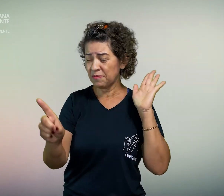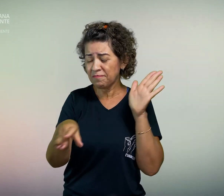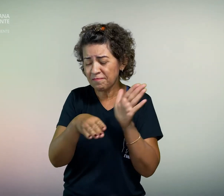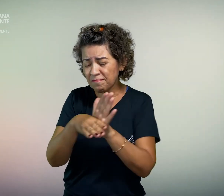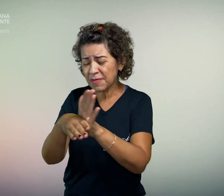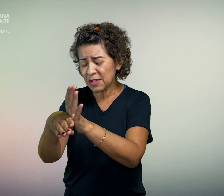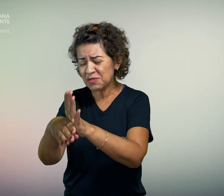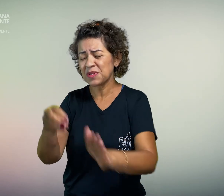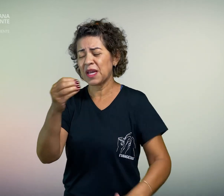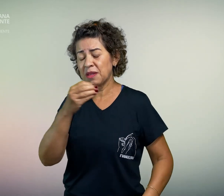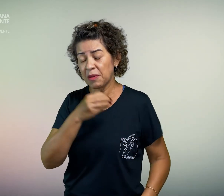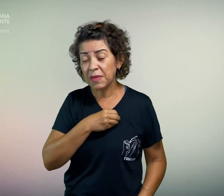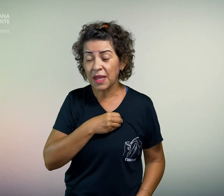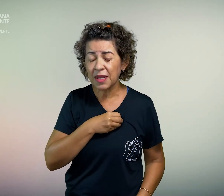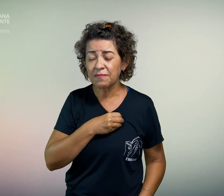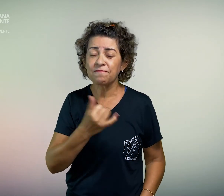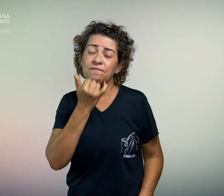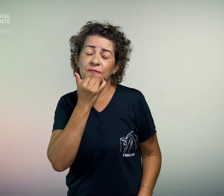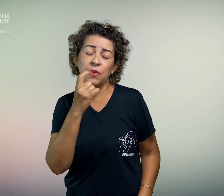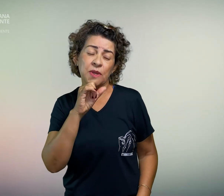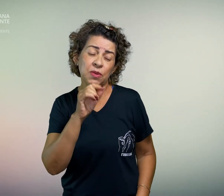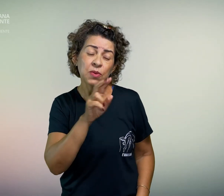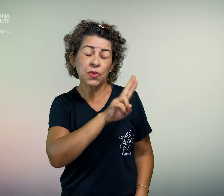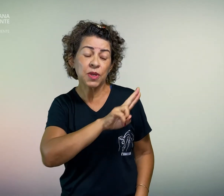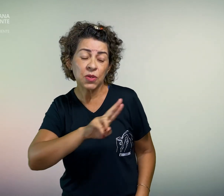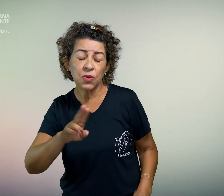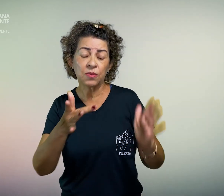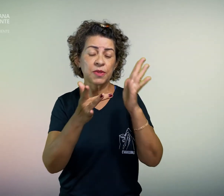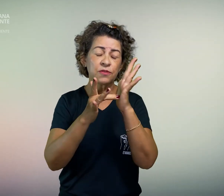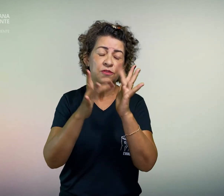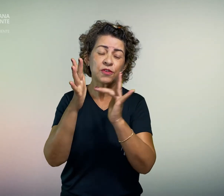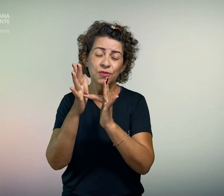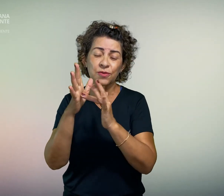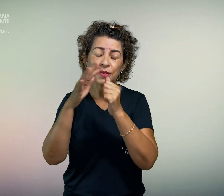Em nome de Jesus. Amém.